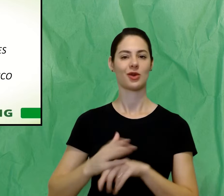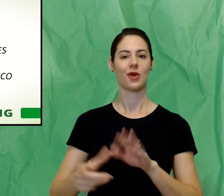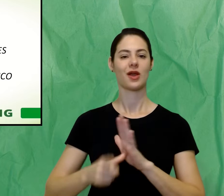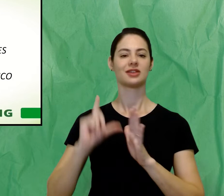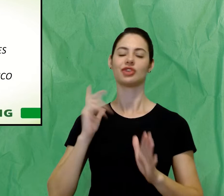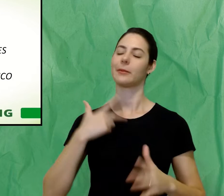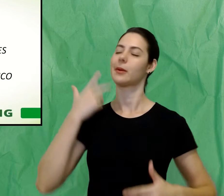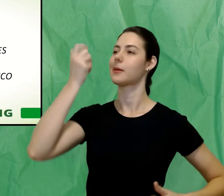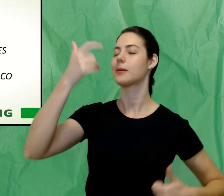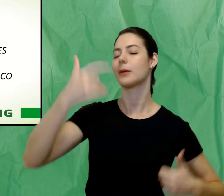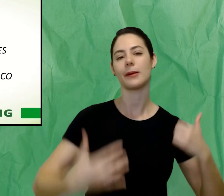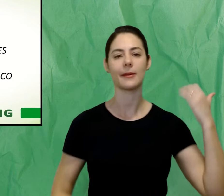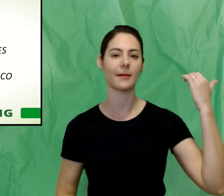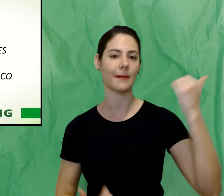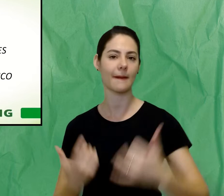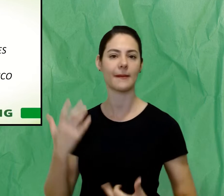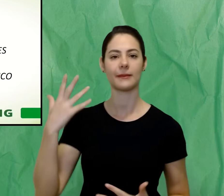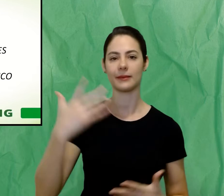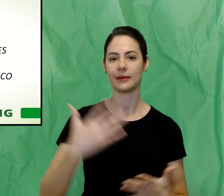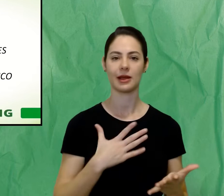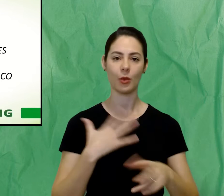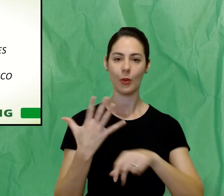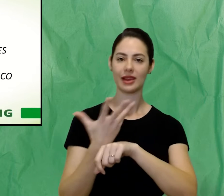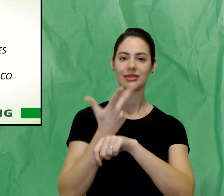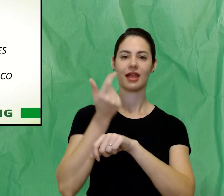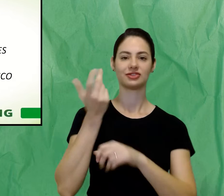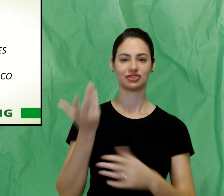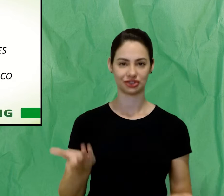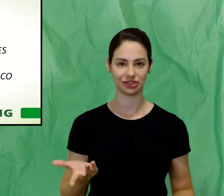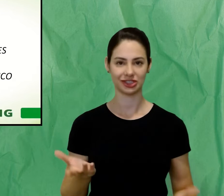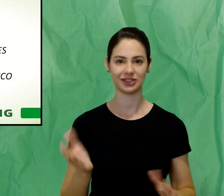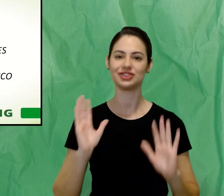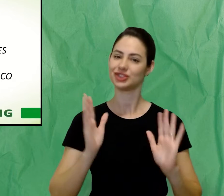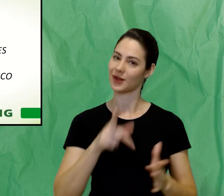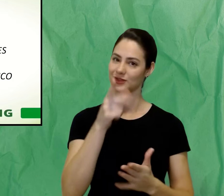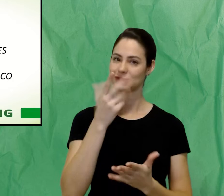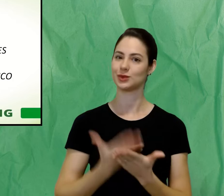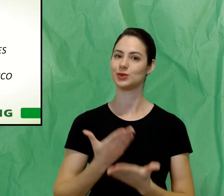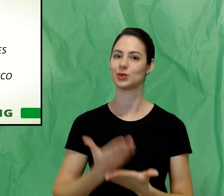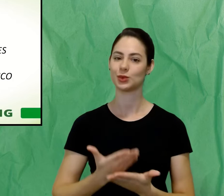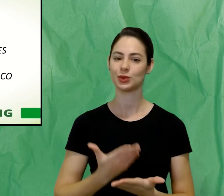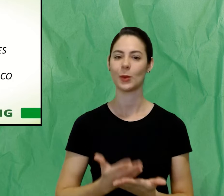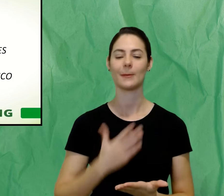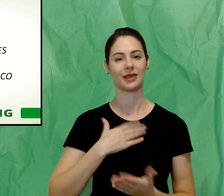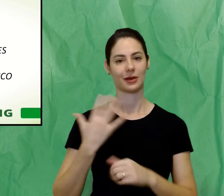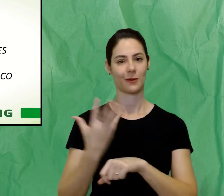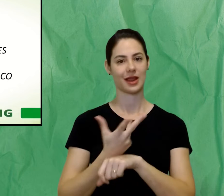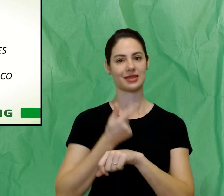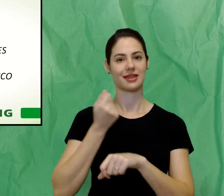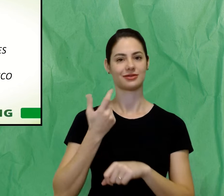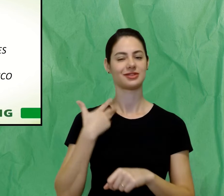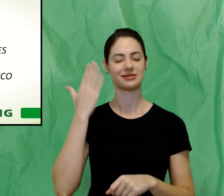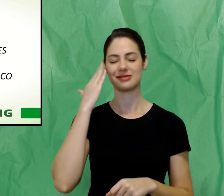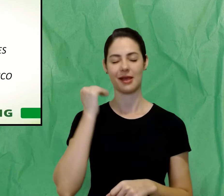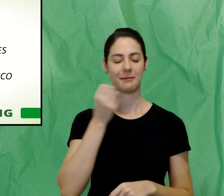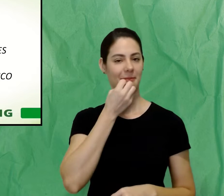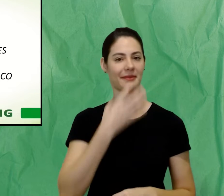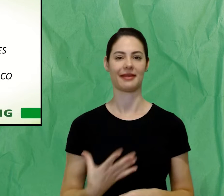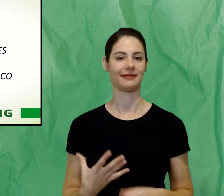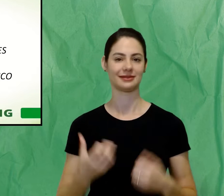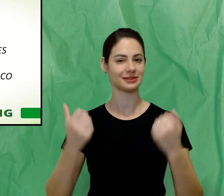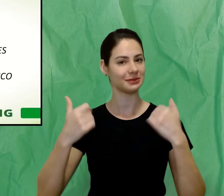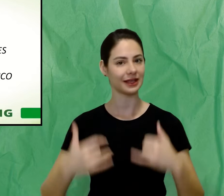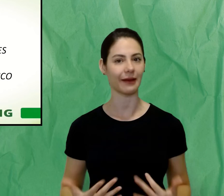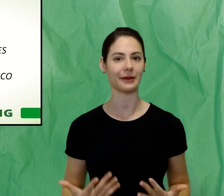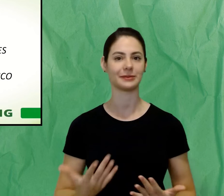já comece a falar sobre as suas qualidades, porque você já estudou as suas qualidades e você sabe